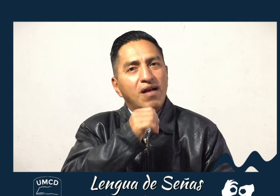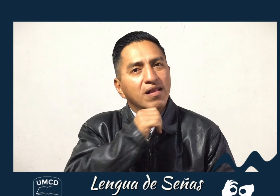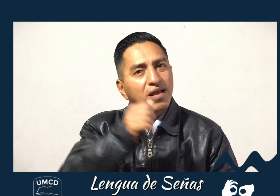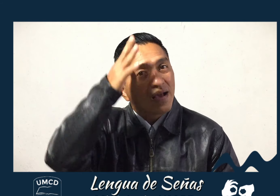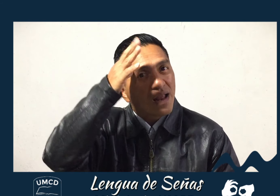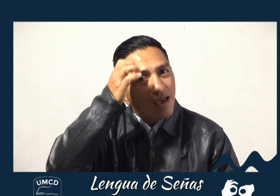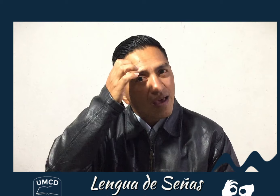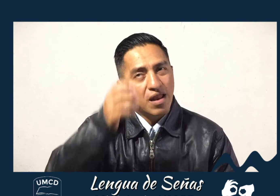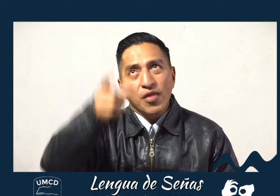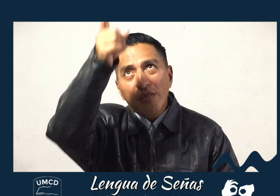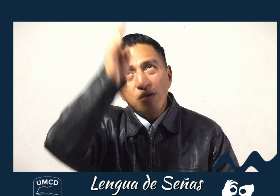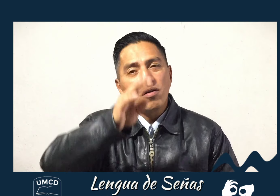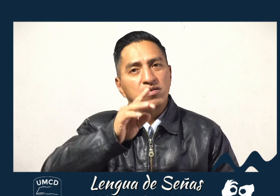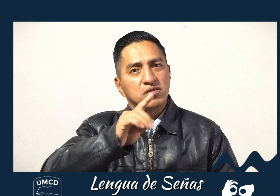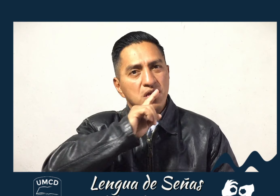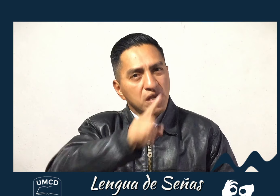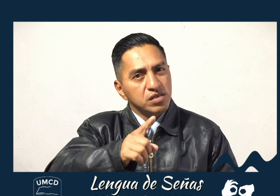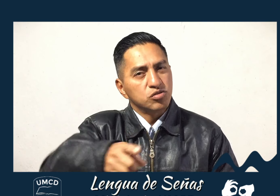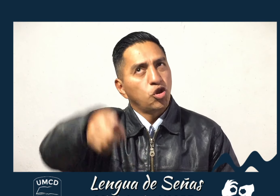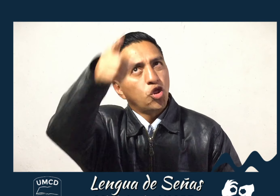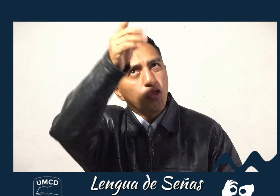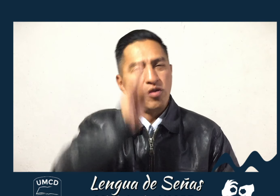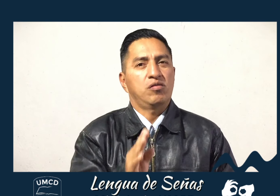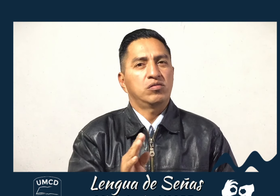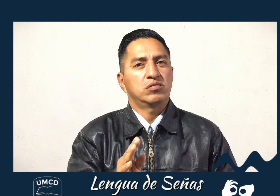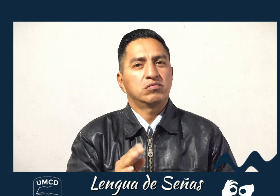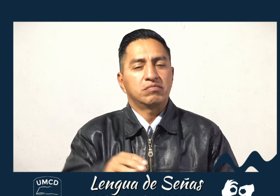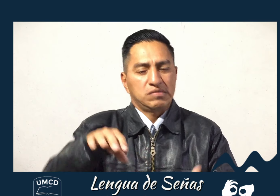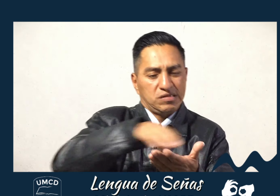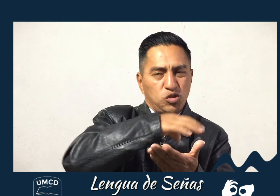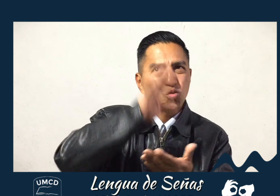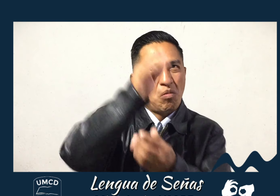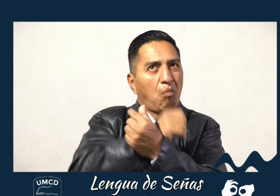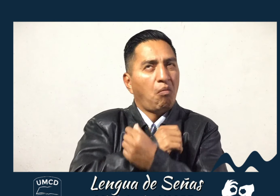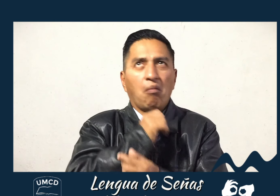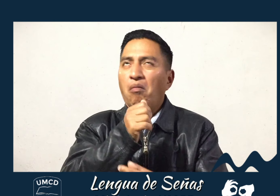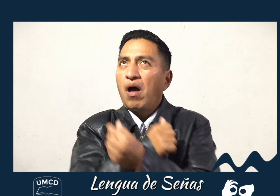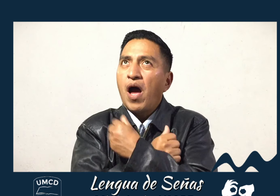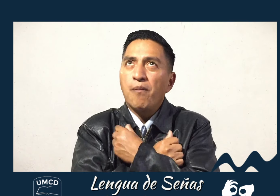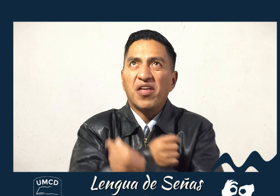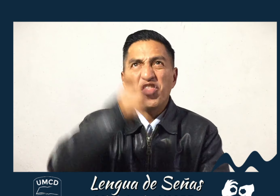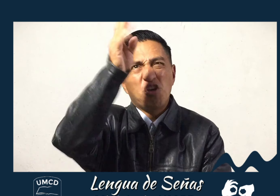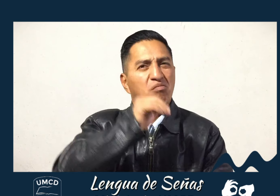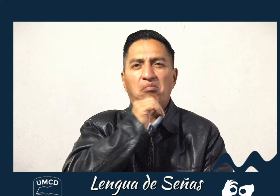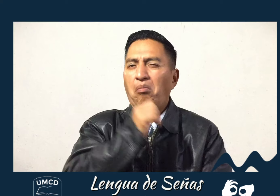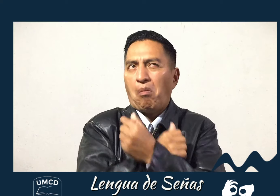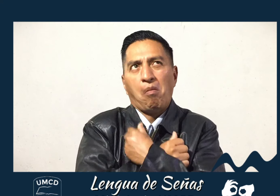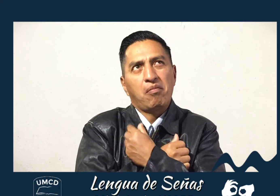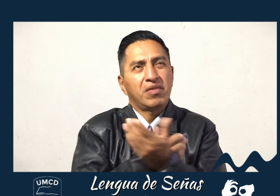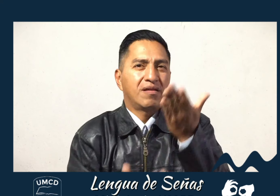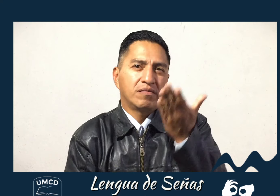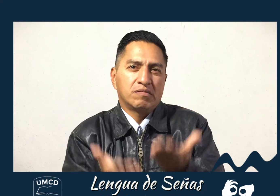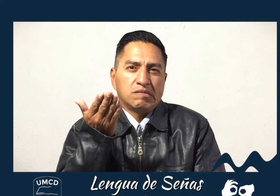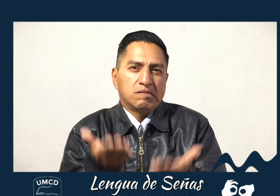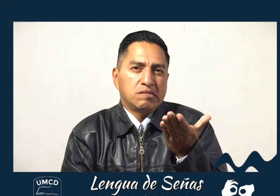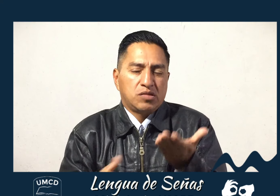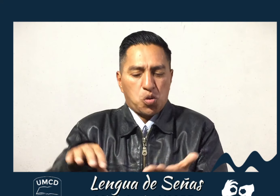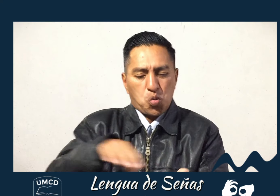resulta cuando no creemos, por ejemplo, que Dios es Dios, o cuando dudamos de su amor por nosotros o de su